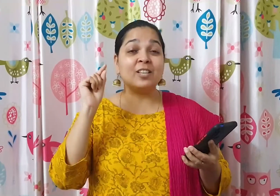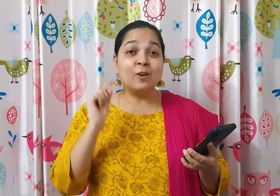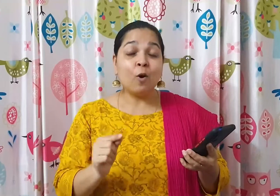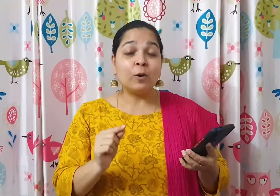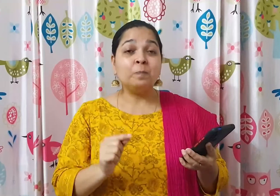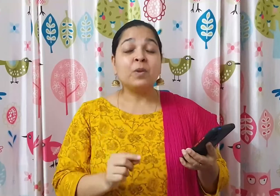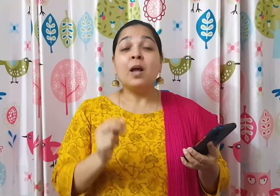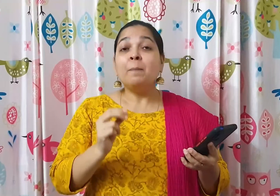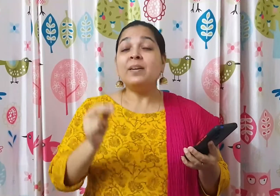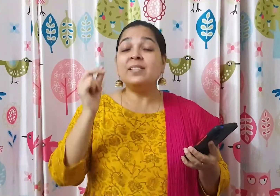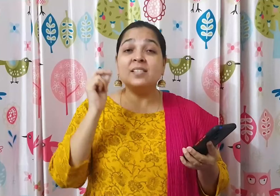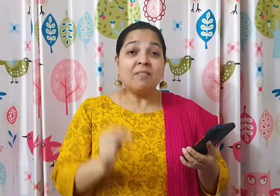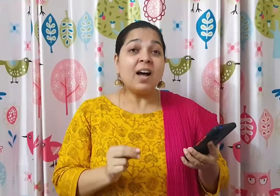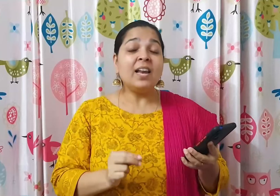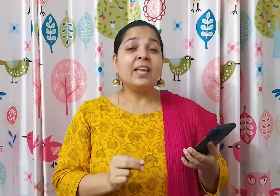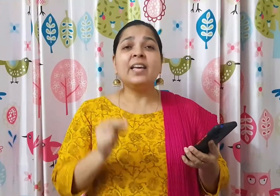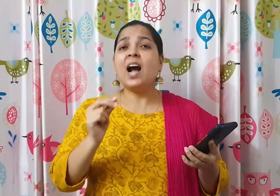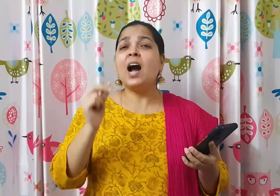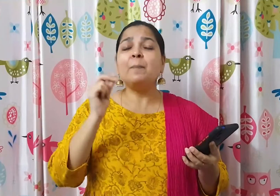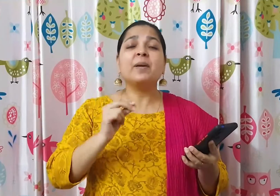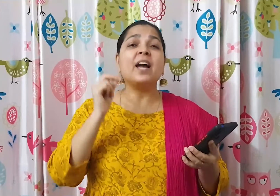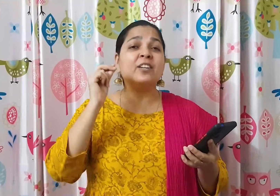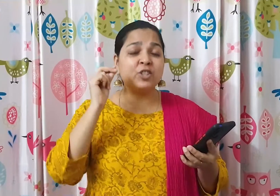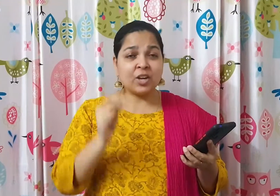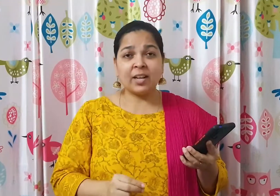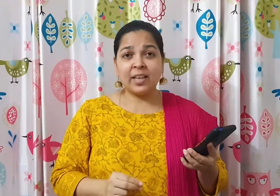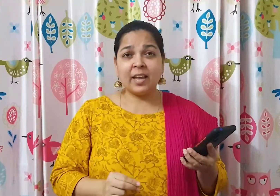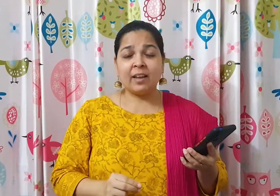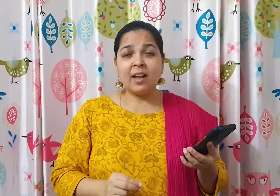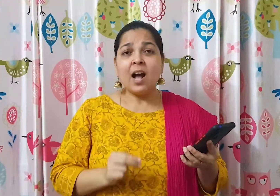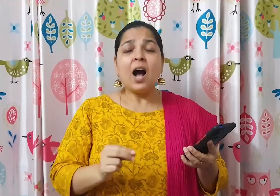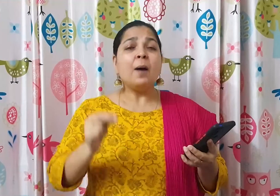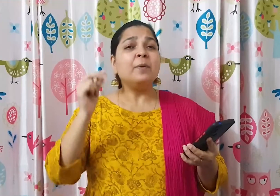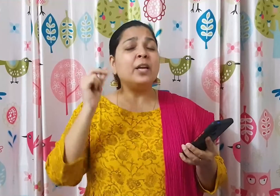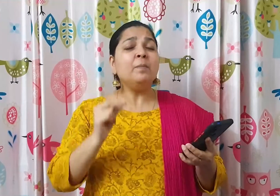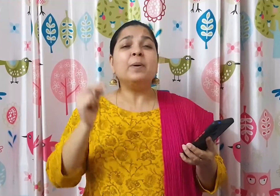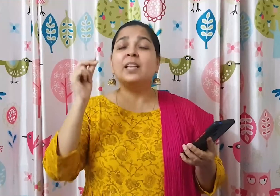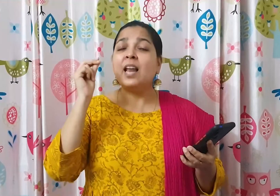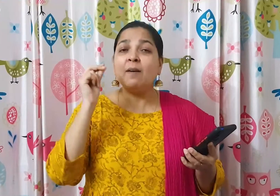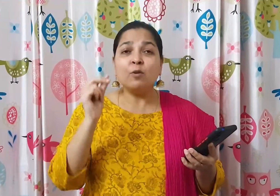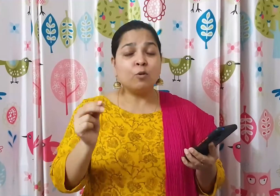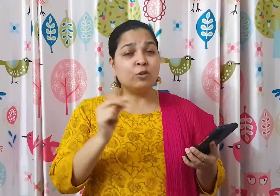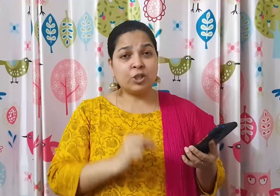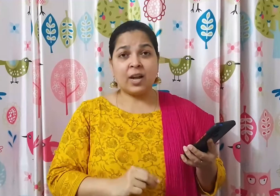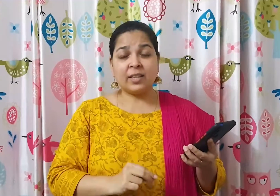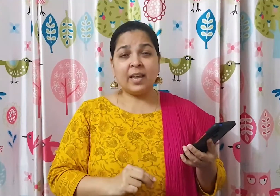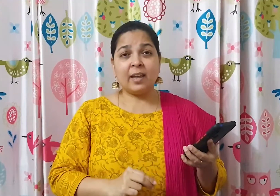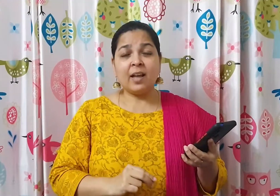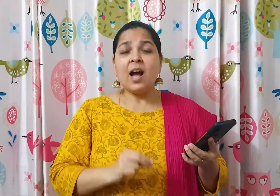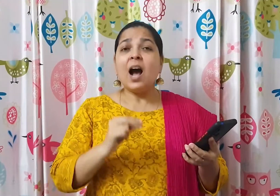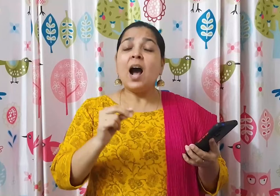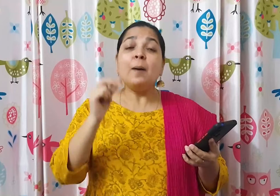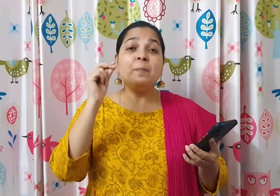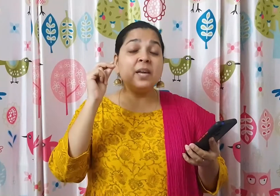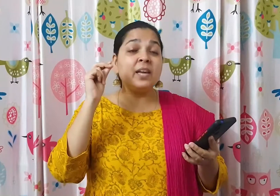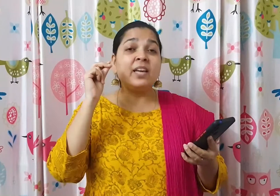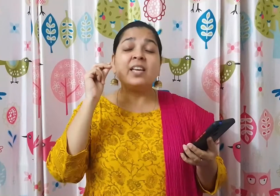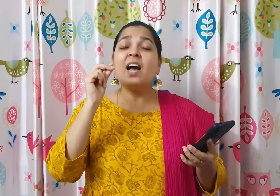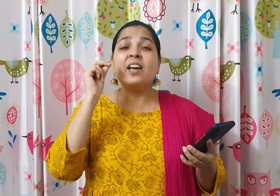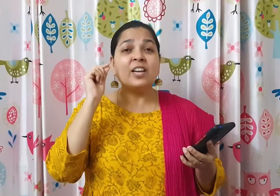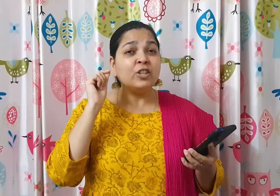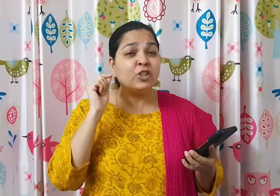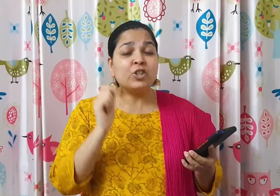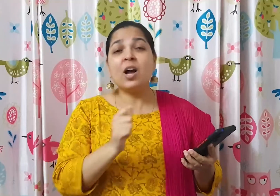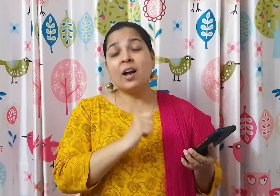ঈশ্বৰৰ আত্মাই কি কৰি আছিলে, ঈশ্বৰৰ আত্মাই ঘূৰি আছিলে। আৰু যেতিয়া ঈশ্বৰৰ আত্মাই ঘূৰি আছিলে, তেতিয়া ঈশ্বৰে দেখিলে